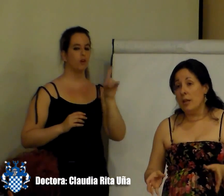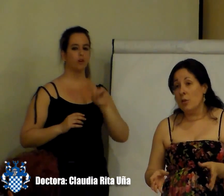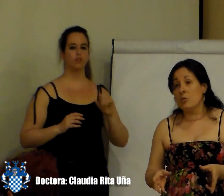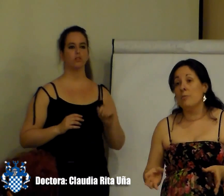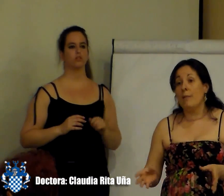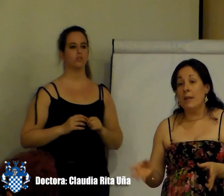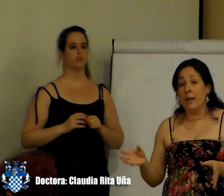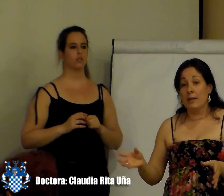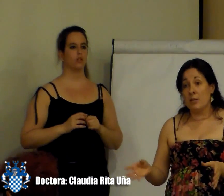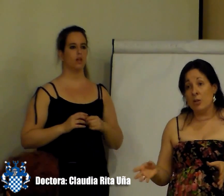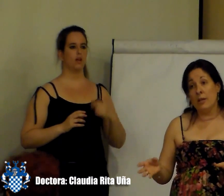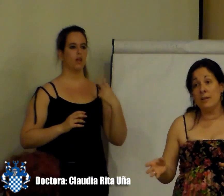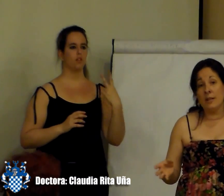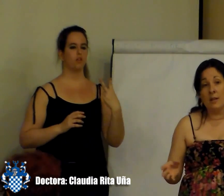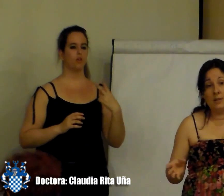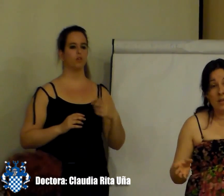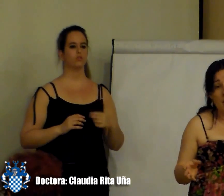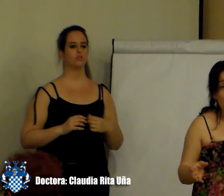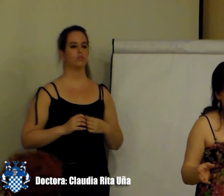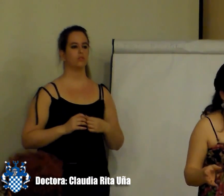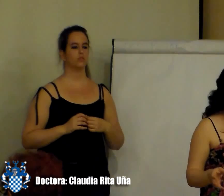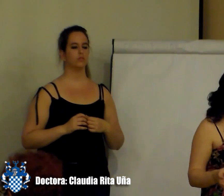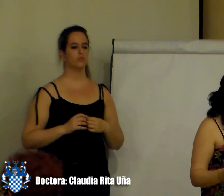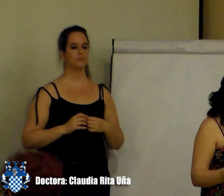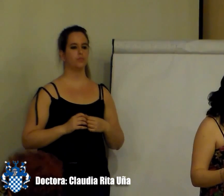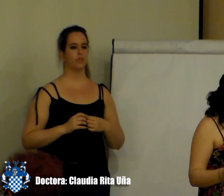combinaciones de 2 o más medicaciones, ¿sí?